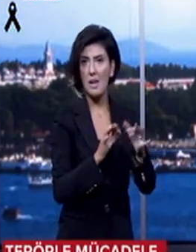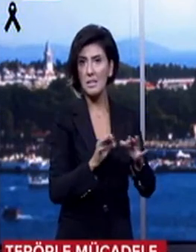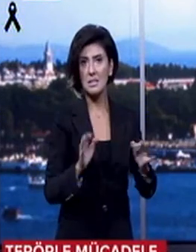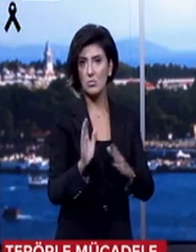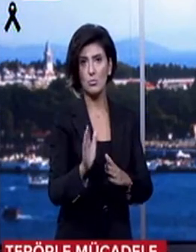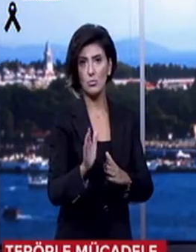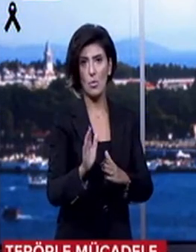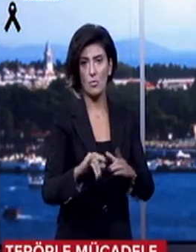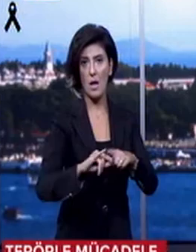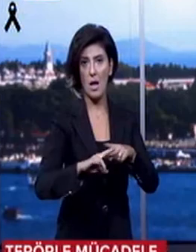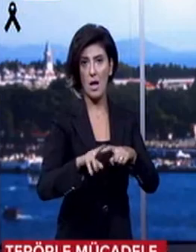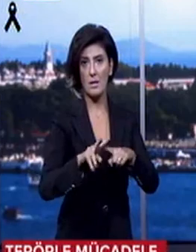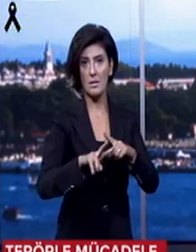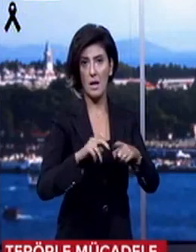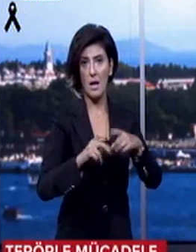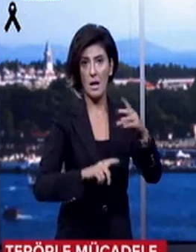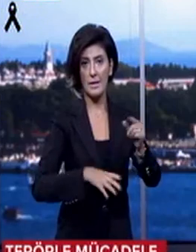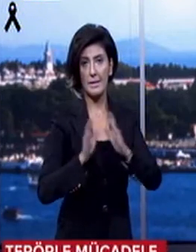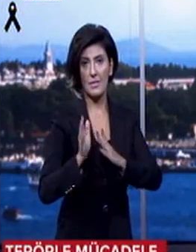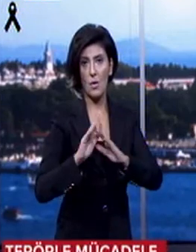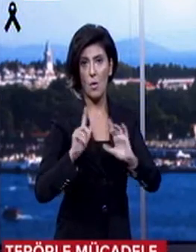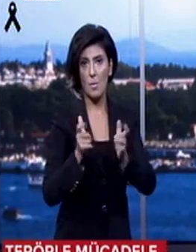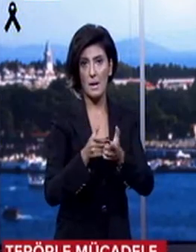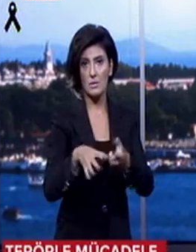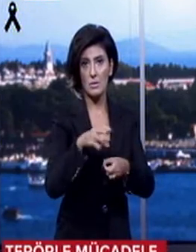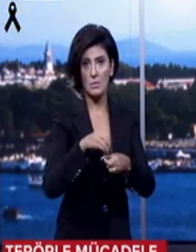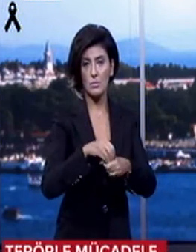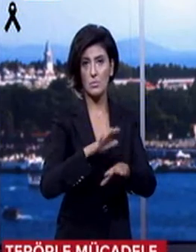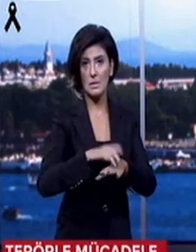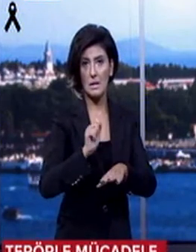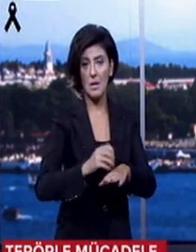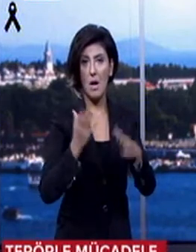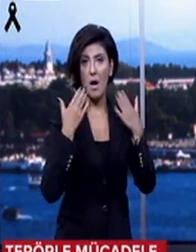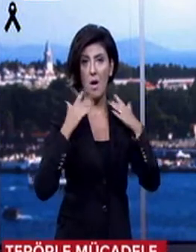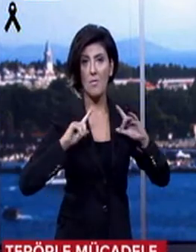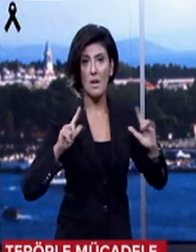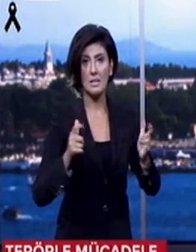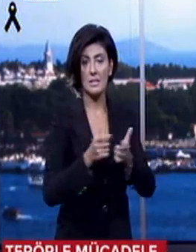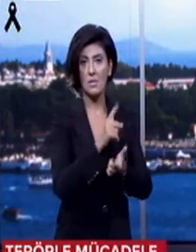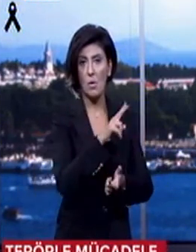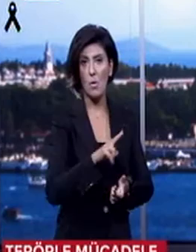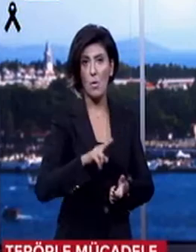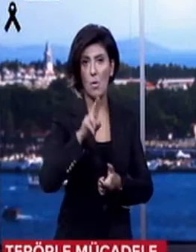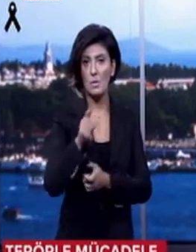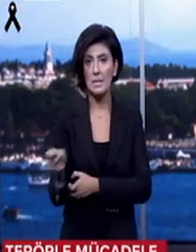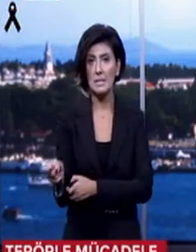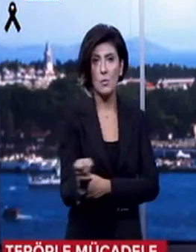sürüyor. Hakkari'de devam eden operasyonlar kapsamında düzenlenen hava harekatında 17